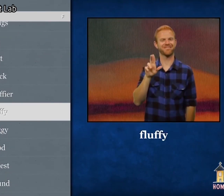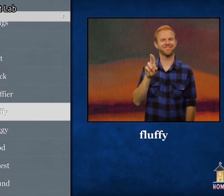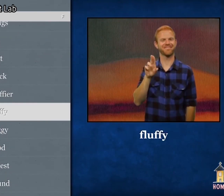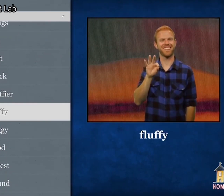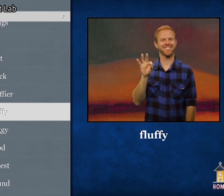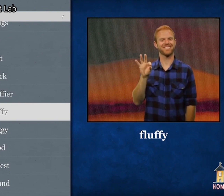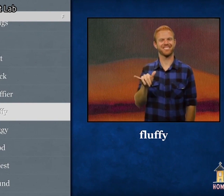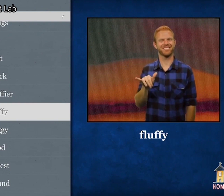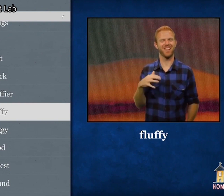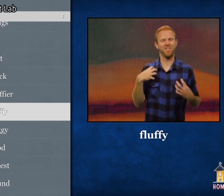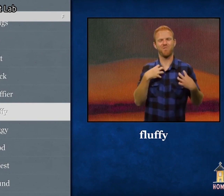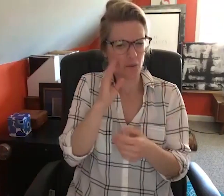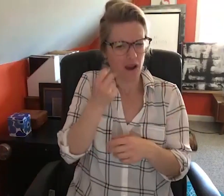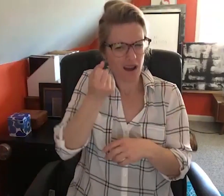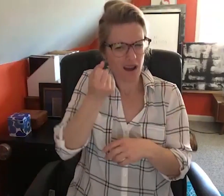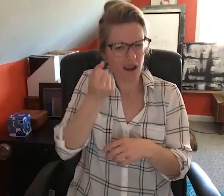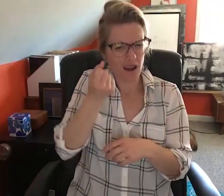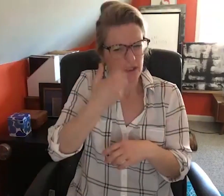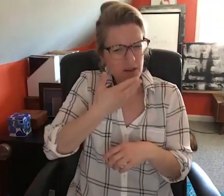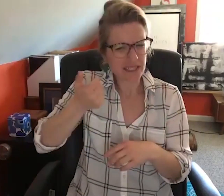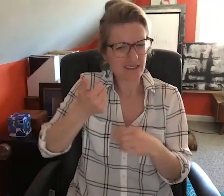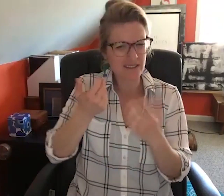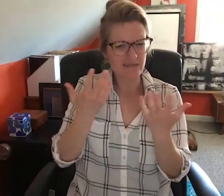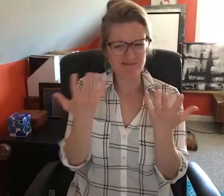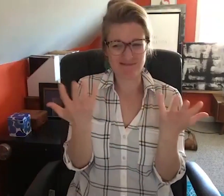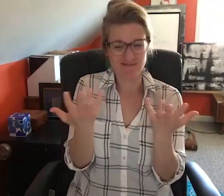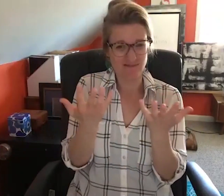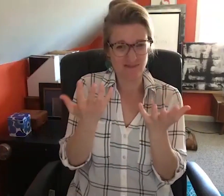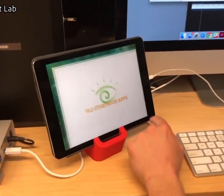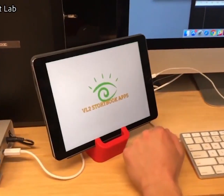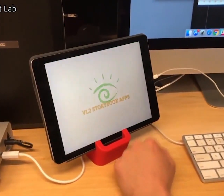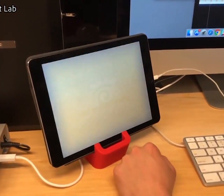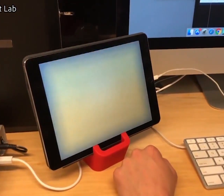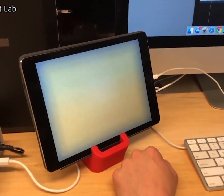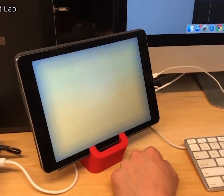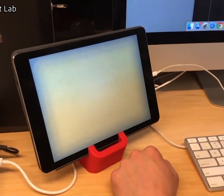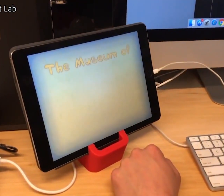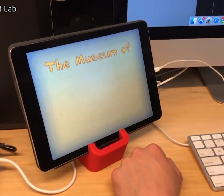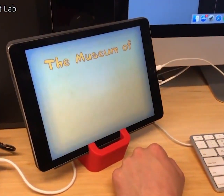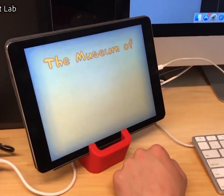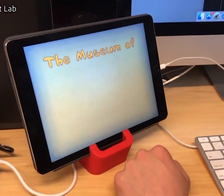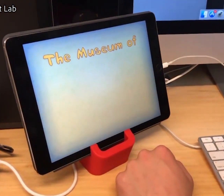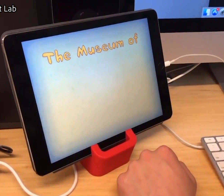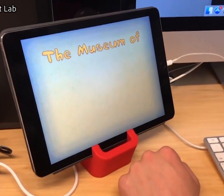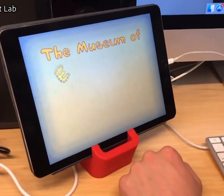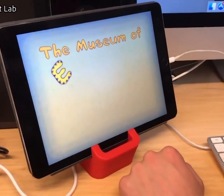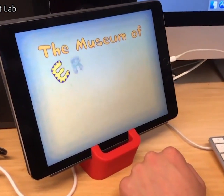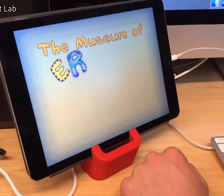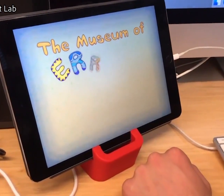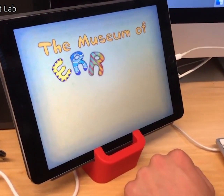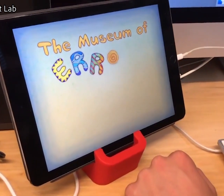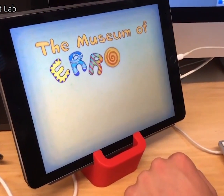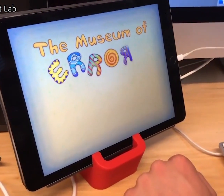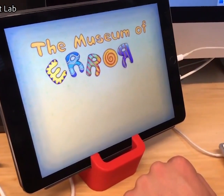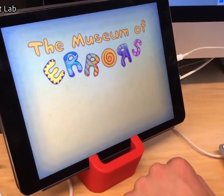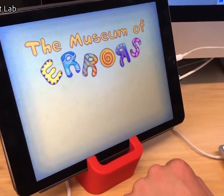ہے۔ I think this will help us understand what it means to have. میرے خیال میں اس سے ہمیں آن لائن تعلیمی تجربے کو سمجھنے میں مدد ملے